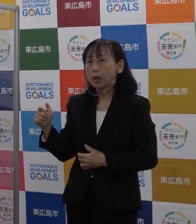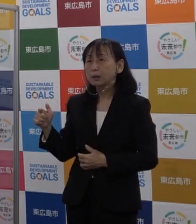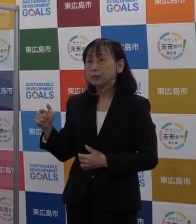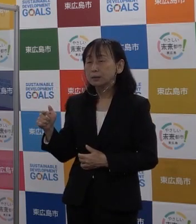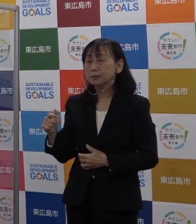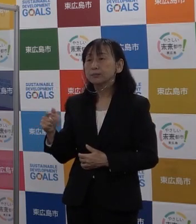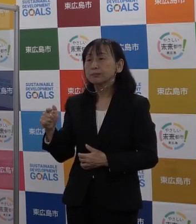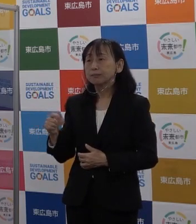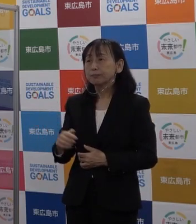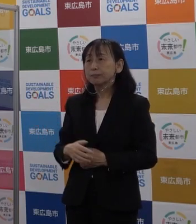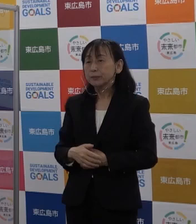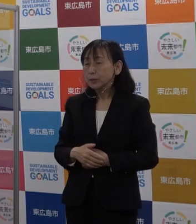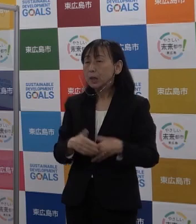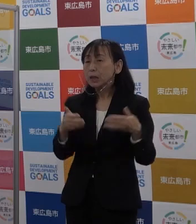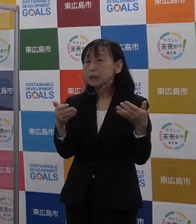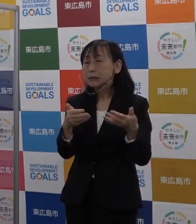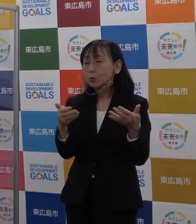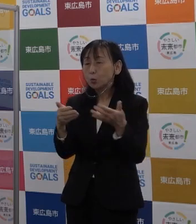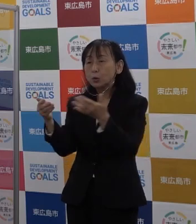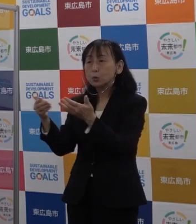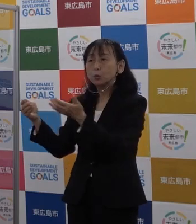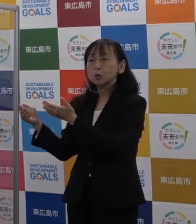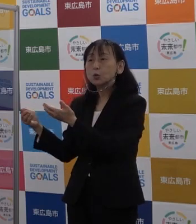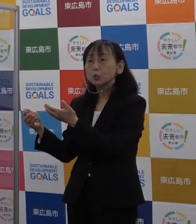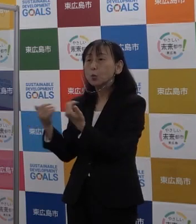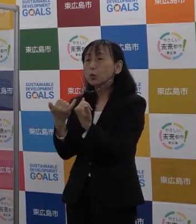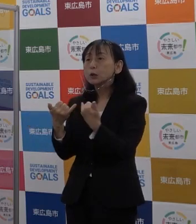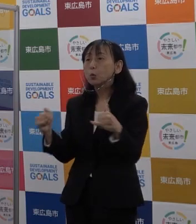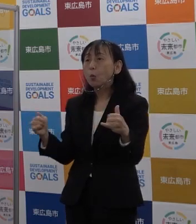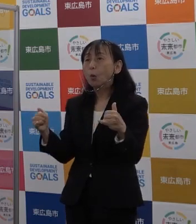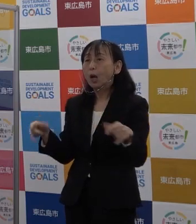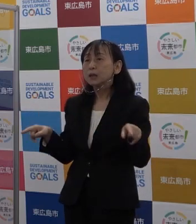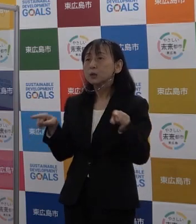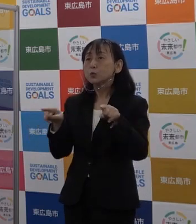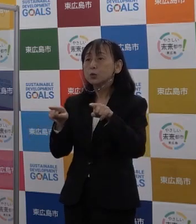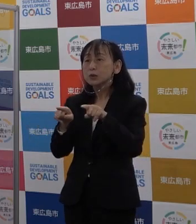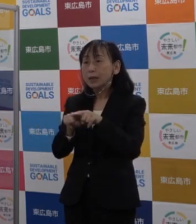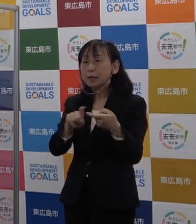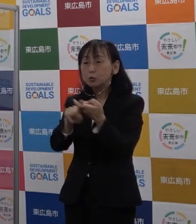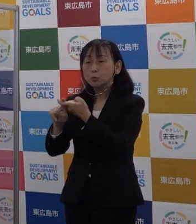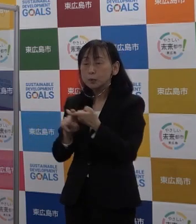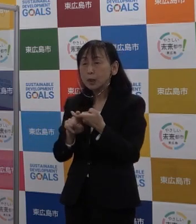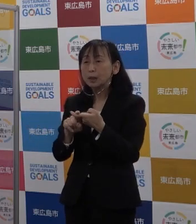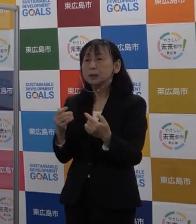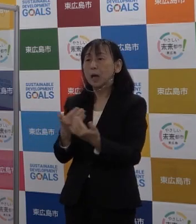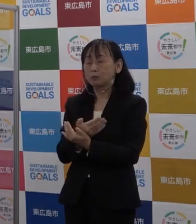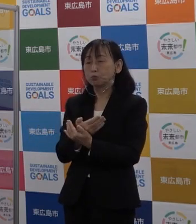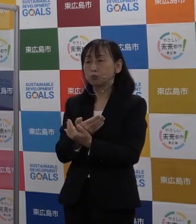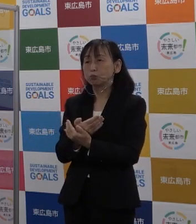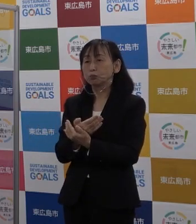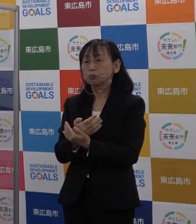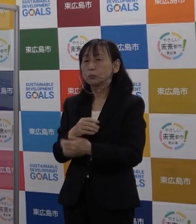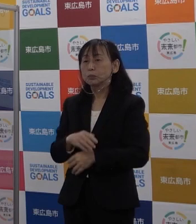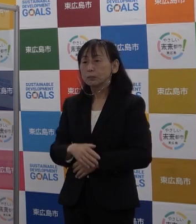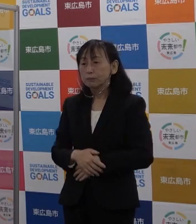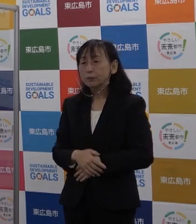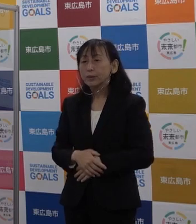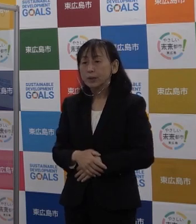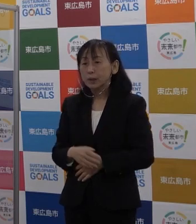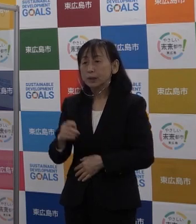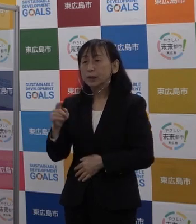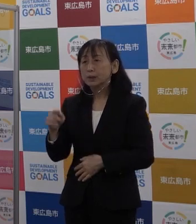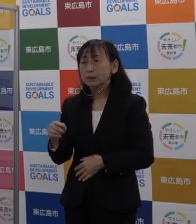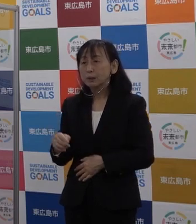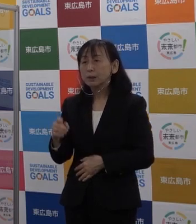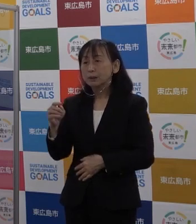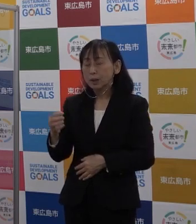な業種の皆さん方で、一人役はなかなかその提供はできないけど、ま